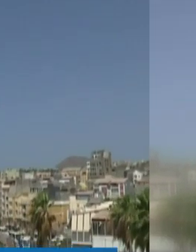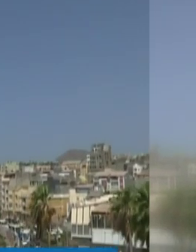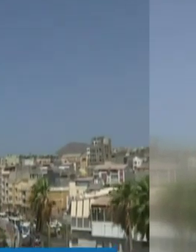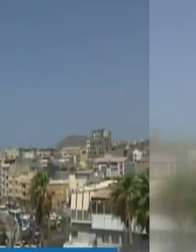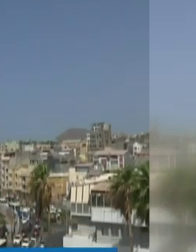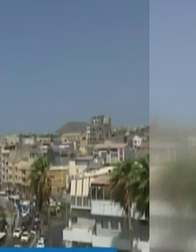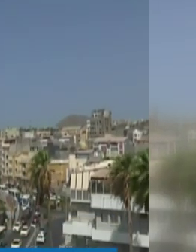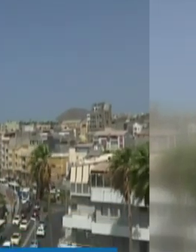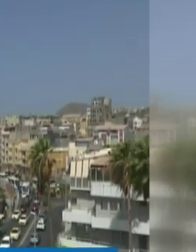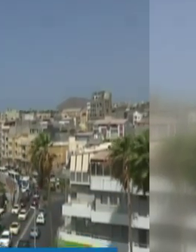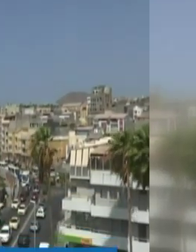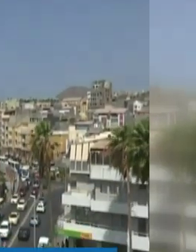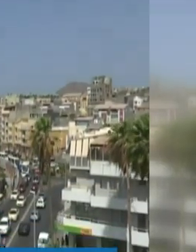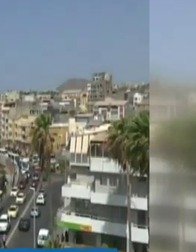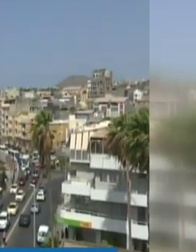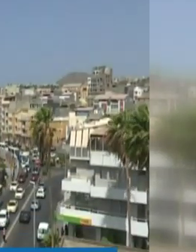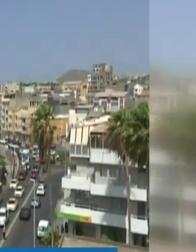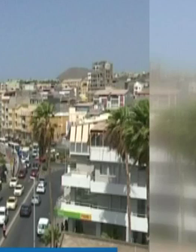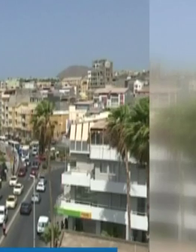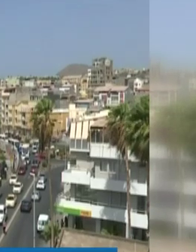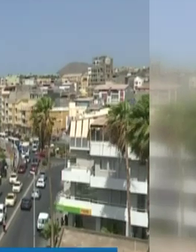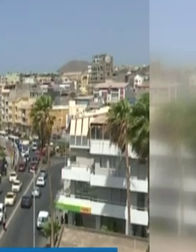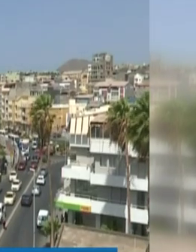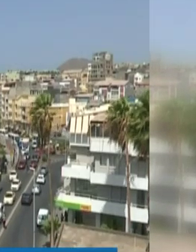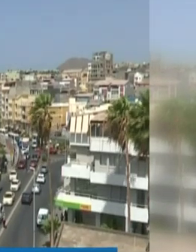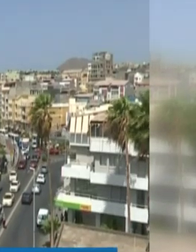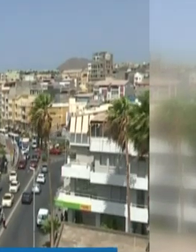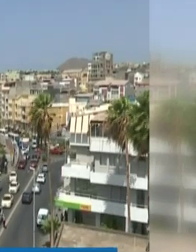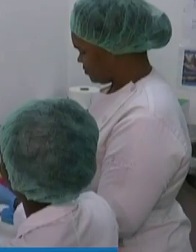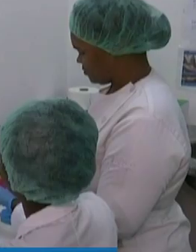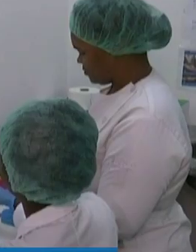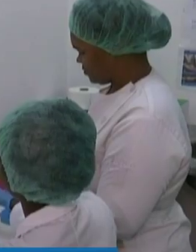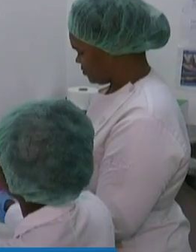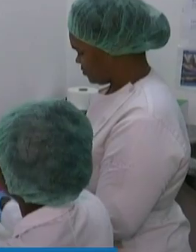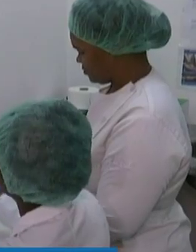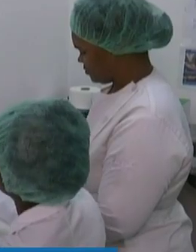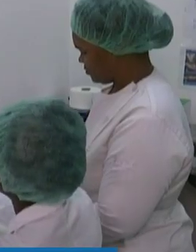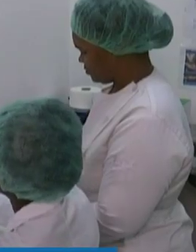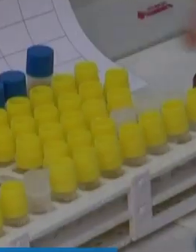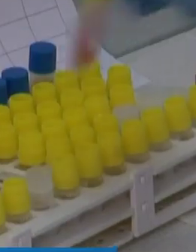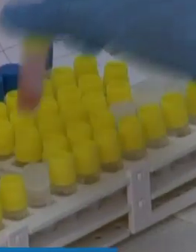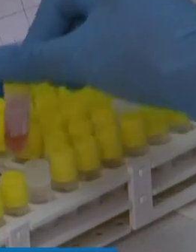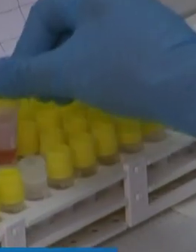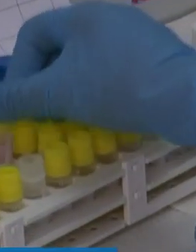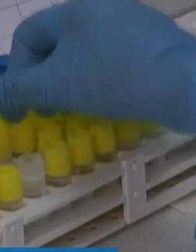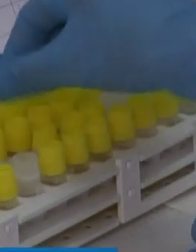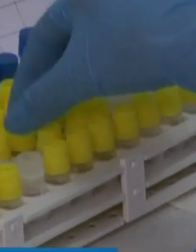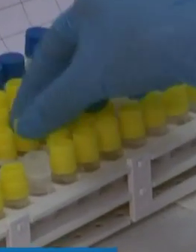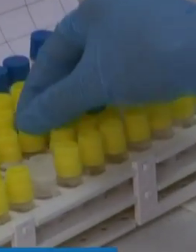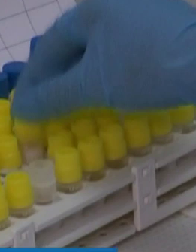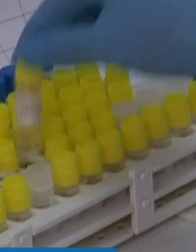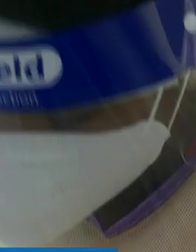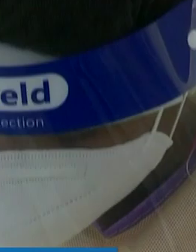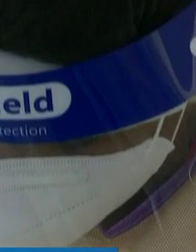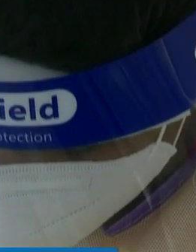O mês de janeiro termina com 45 óbitos por Covid-19. Nas últimas 24 horas